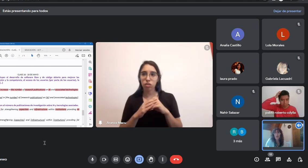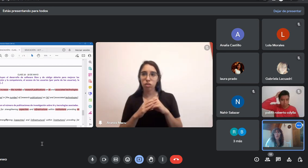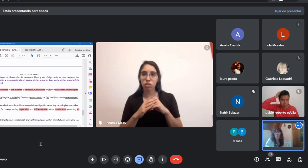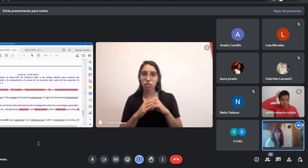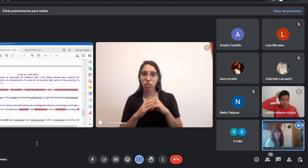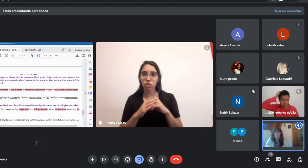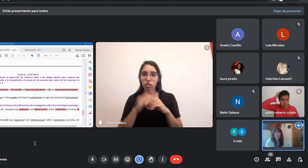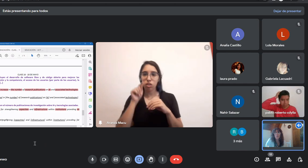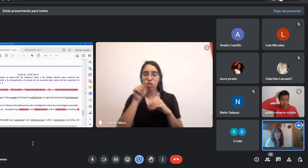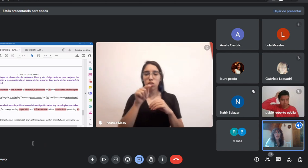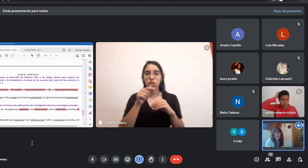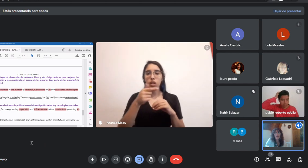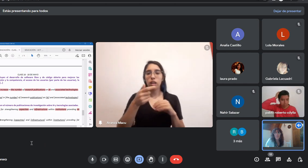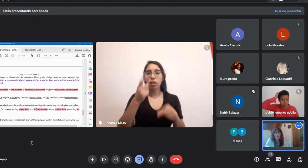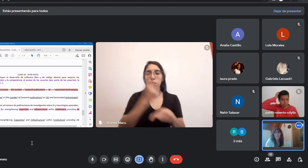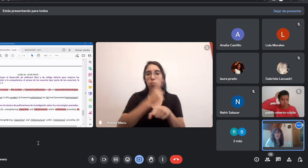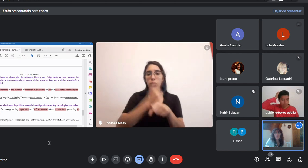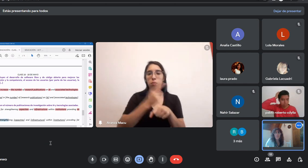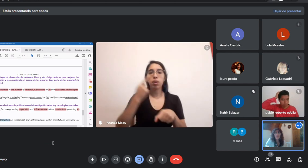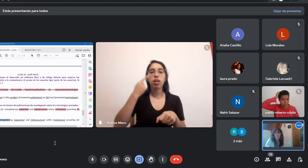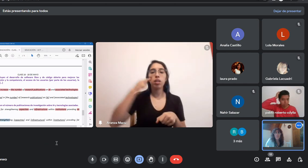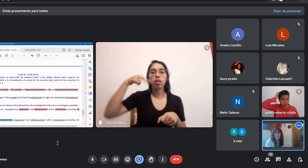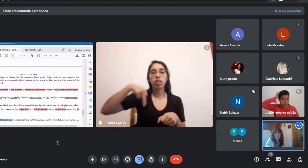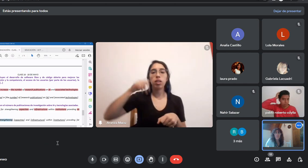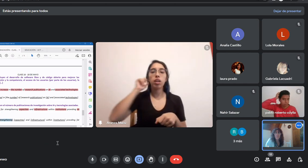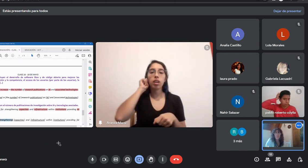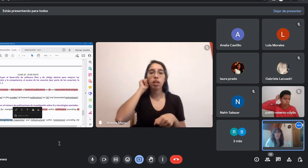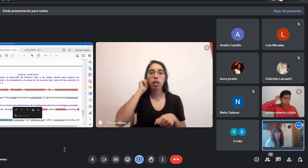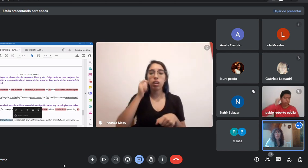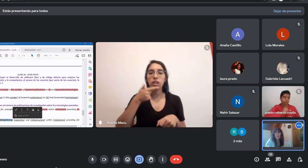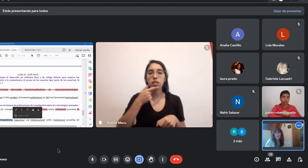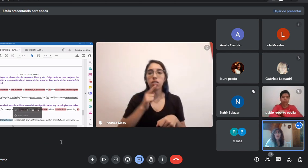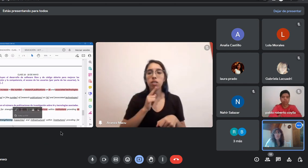ING, ¿cómo funcionaría?